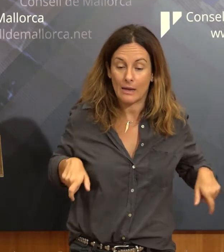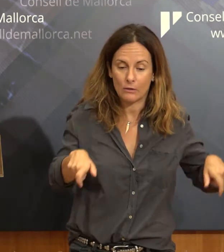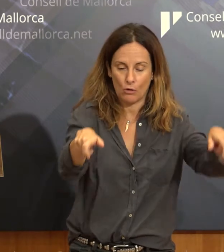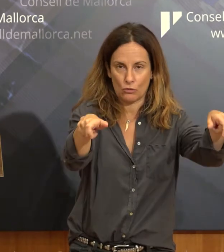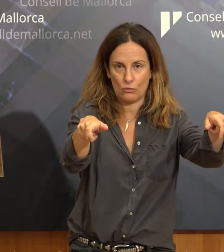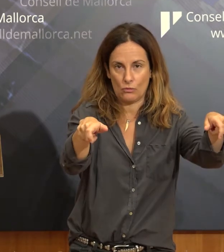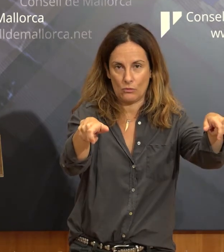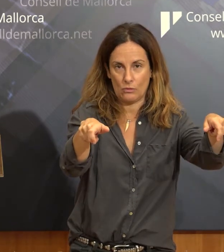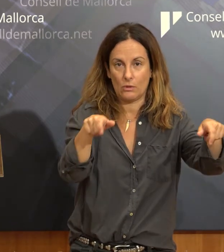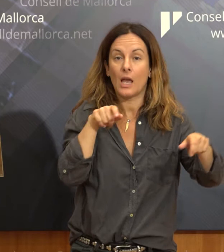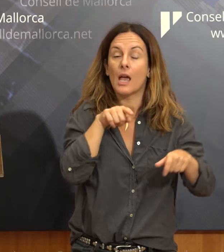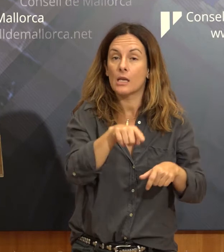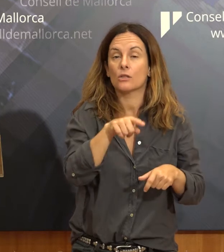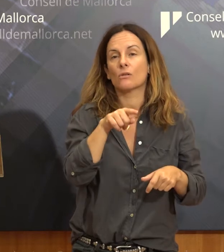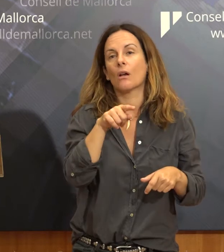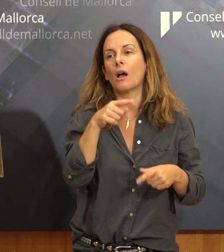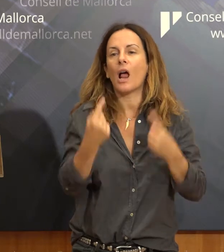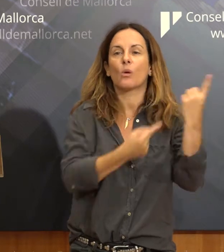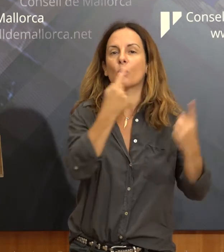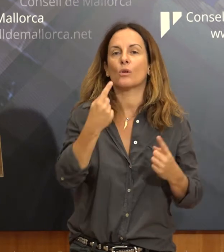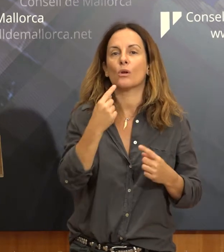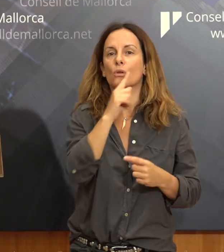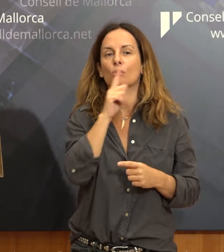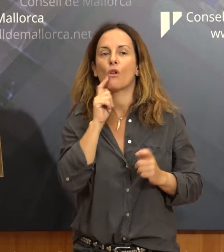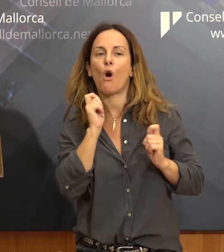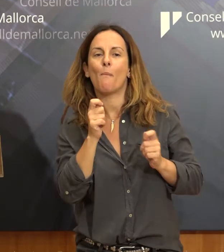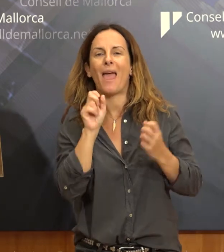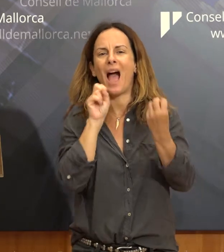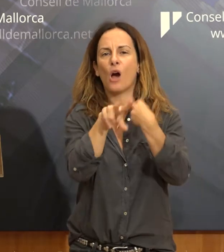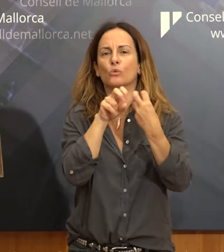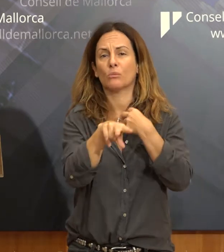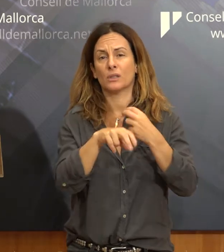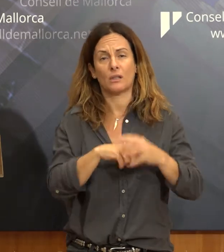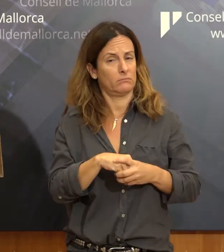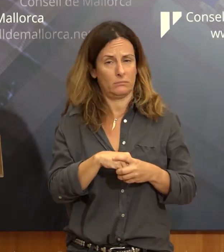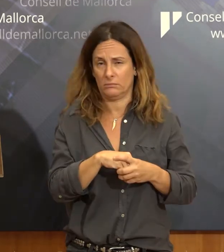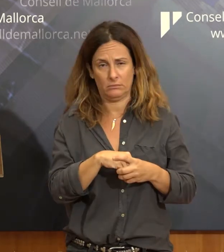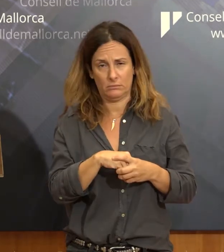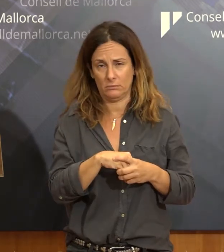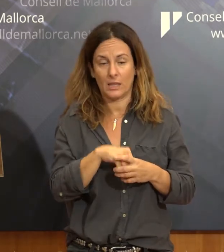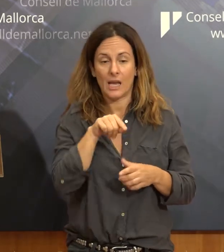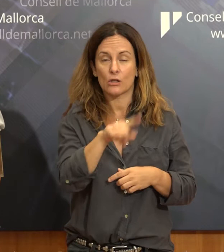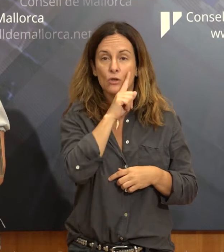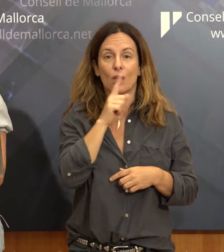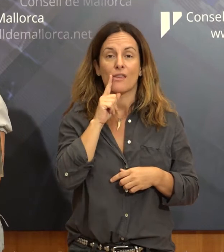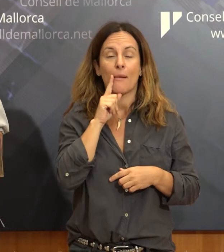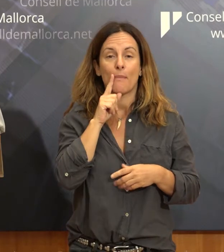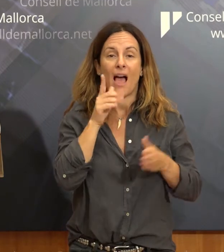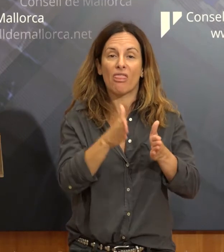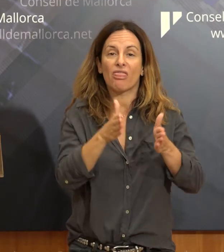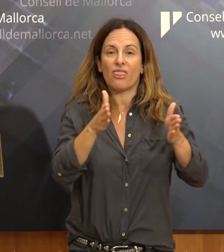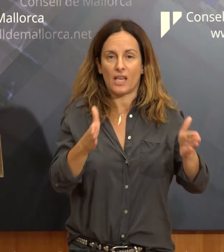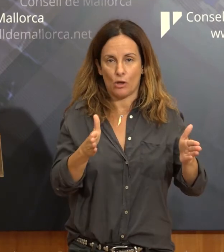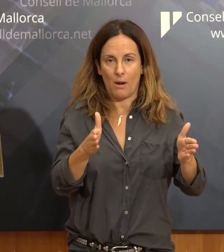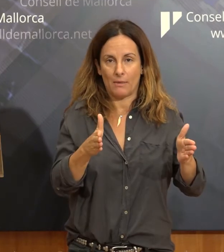per molt que qualcú vulgui vestir d'autopista, autovia o que li doni la gana. Això és un desdoblament. La velocitat de la via serà de